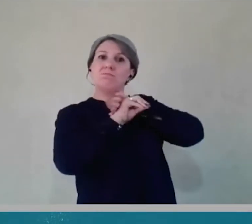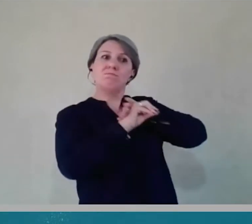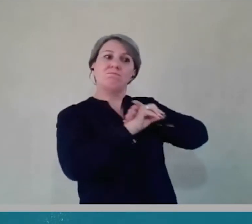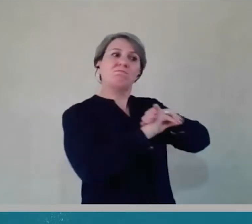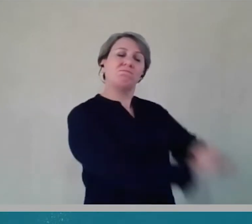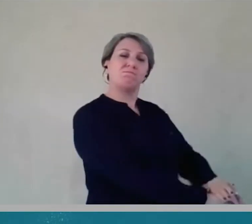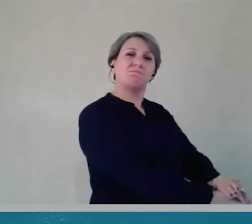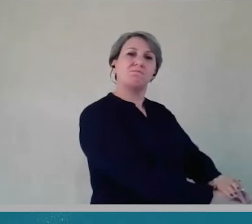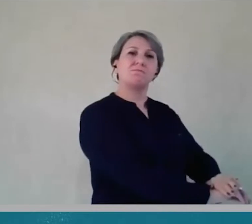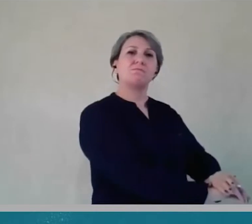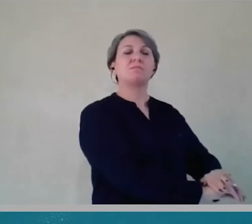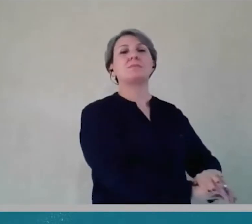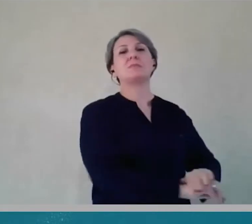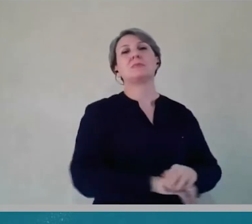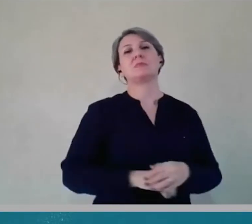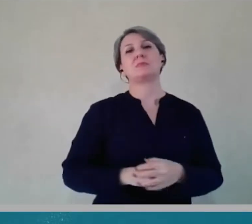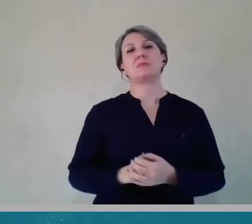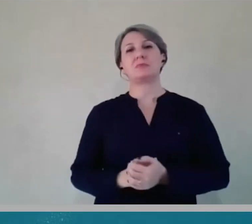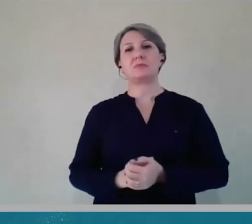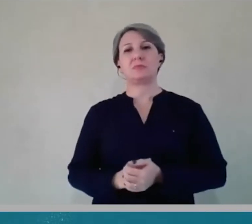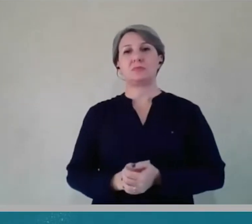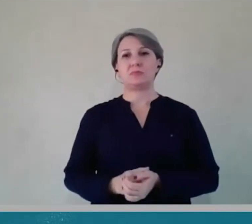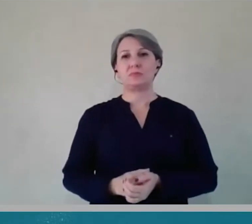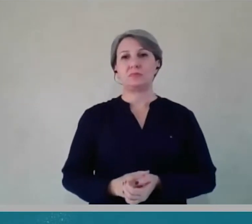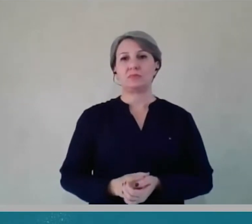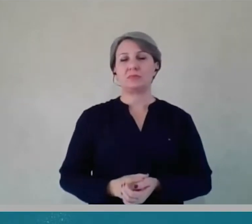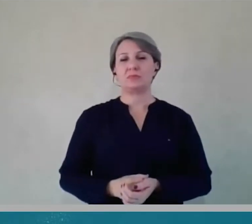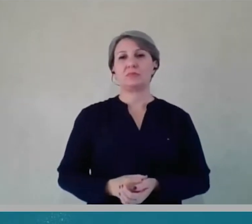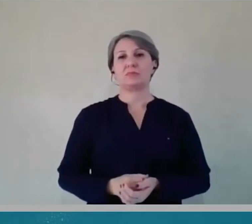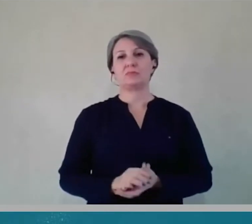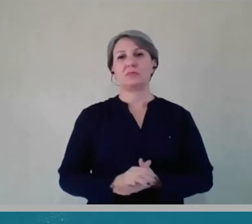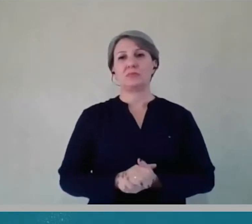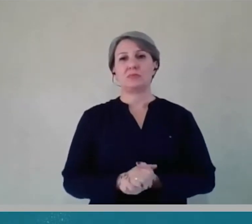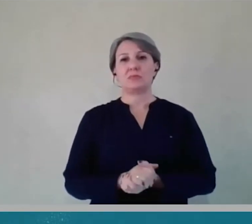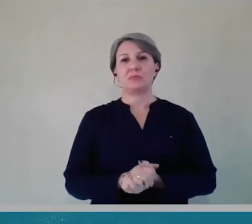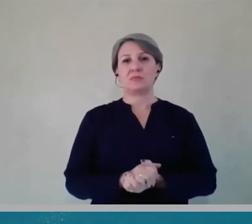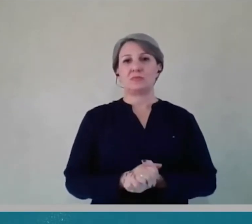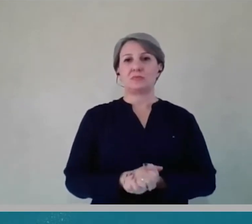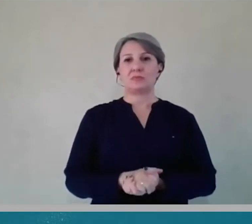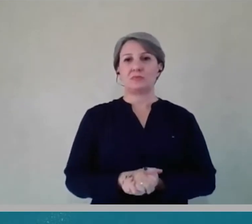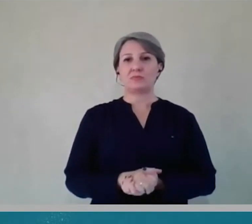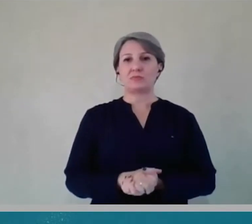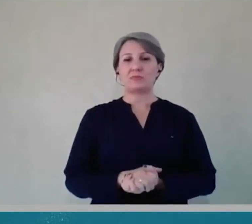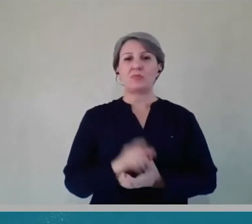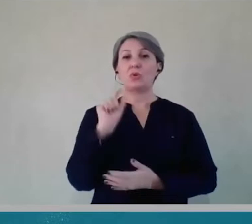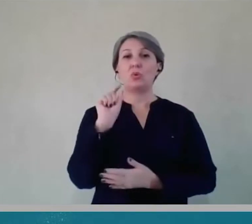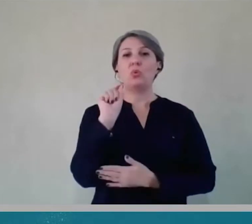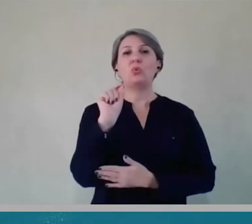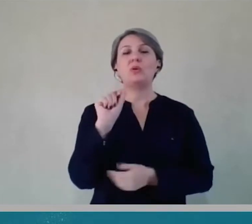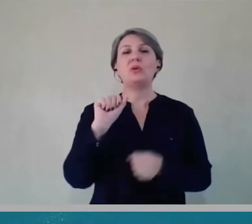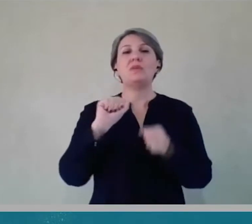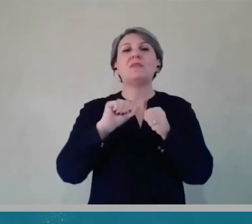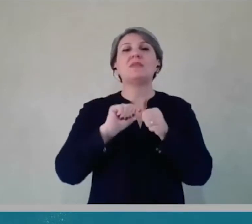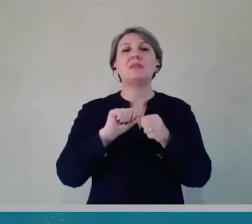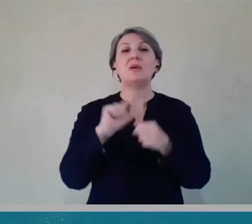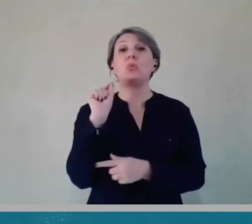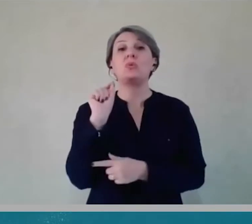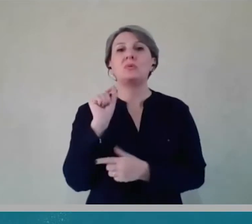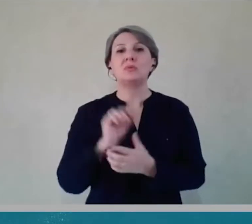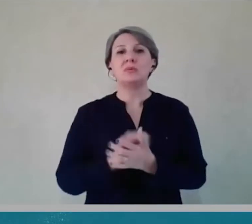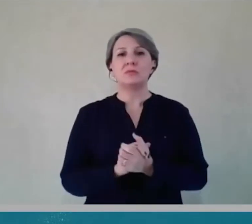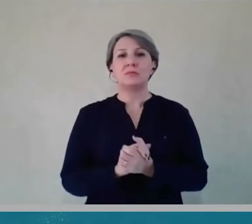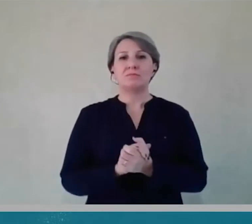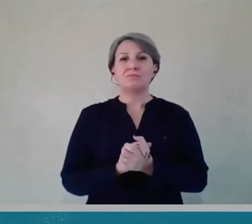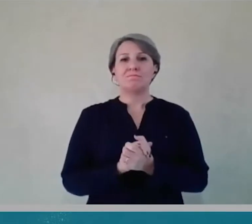a cobiça. Tá? Aí, o que você tem que fazer? Aí você tem que ir para outra esfera.